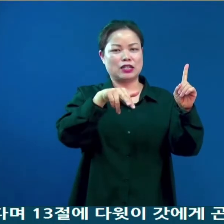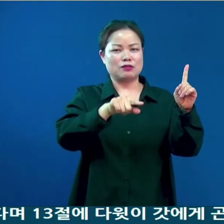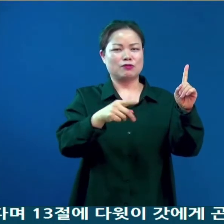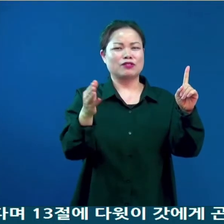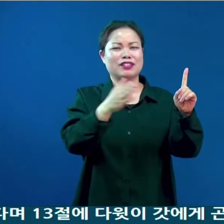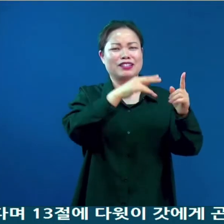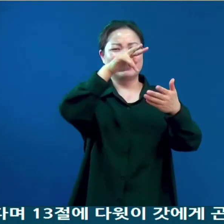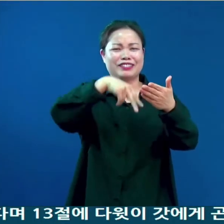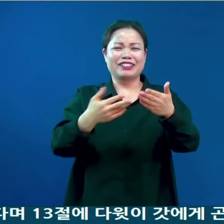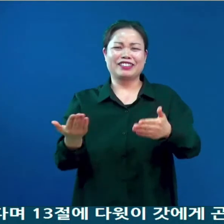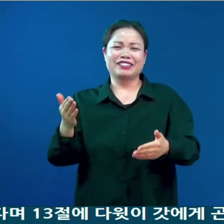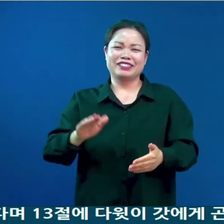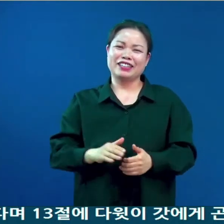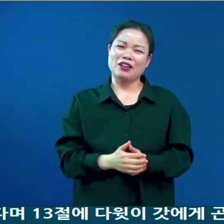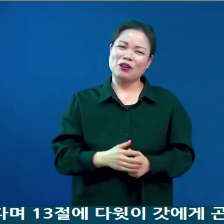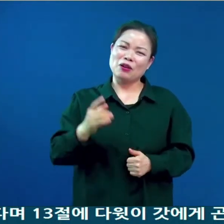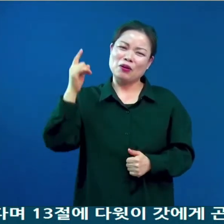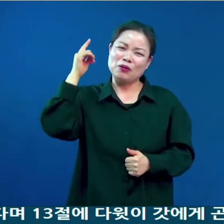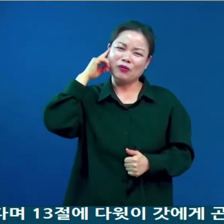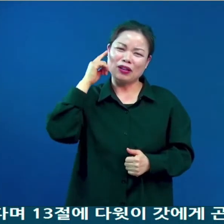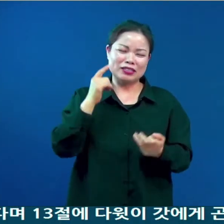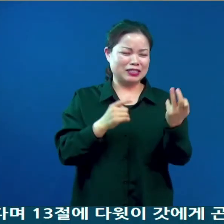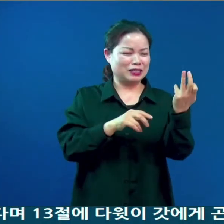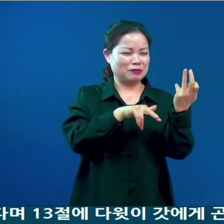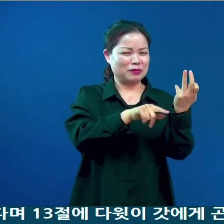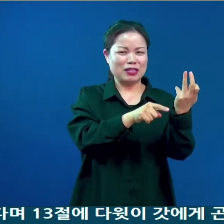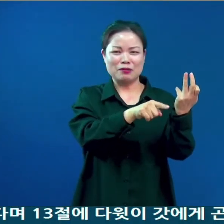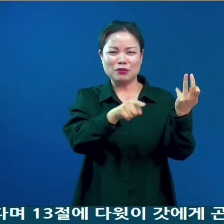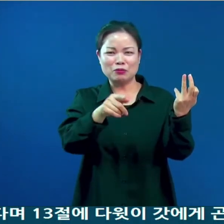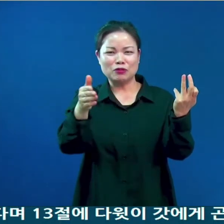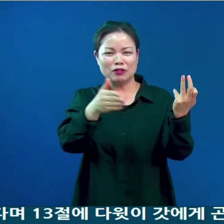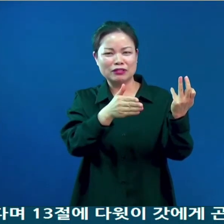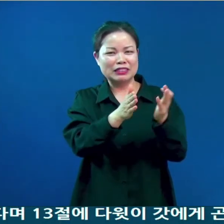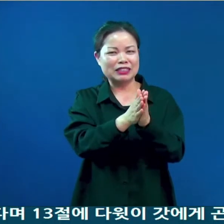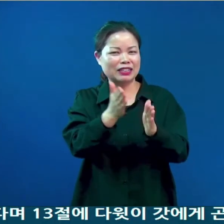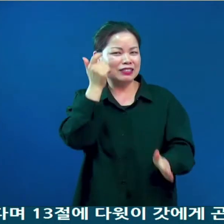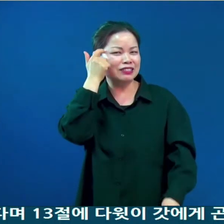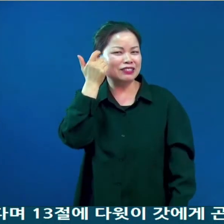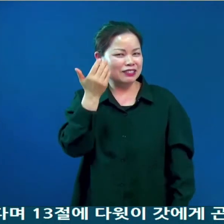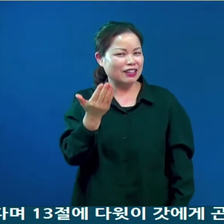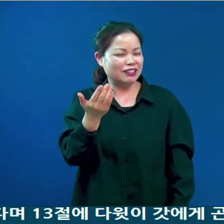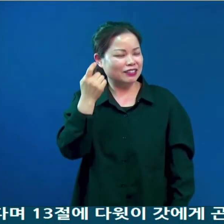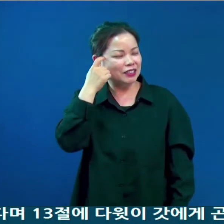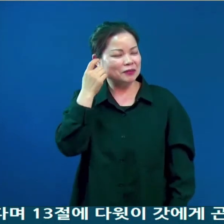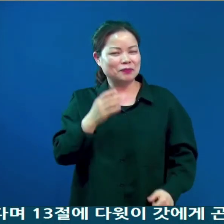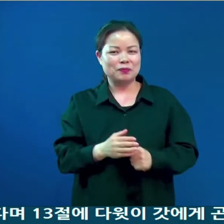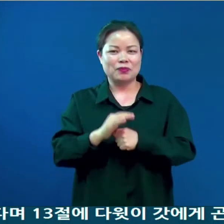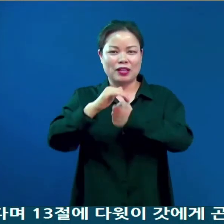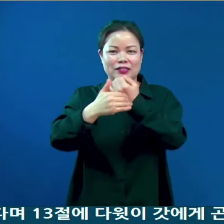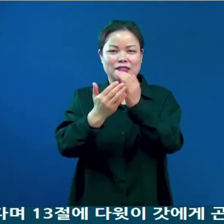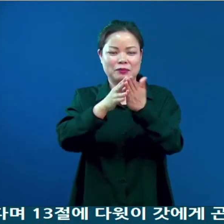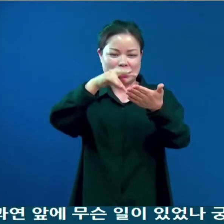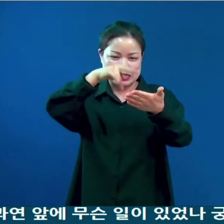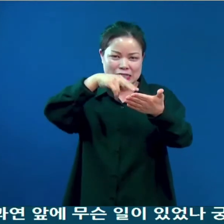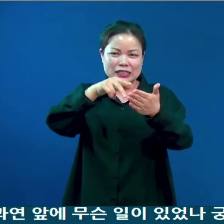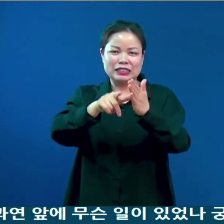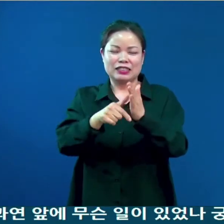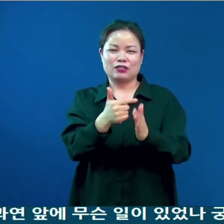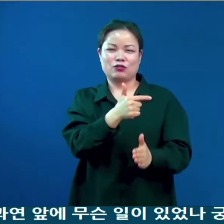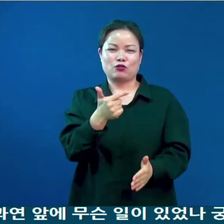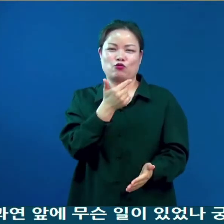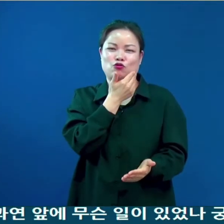되는데 왜 이걸 내가 13절부터 했을까라는 생각을 하게 됩니다. 성경 봉독 시간은 사실